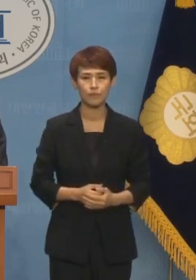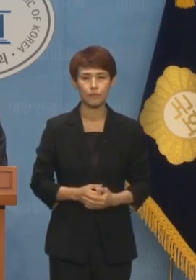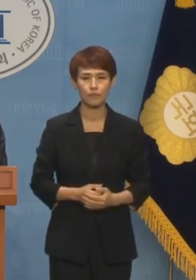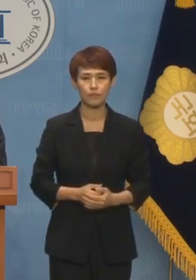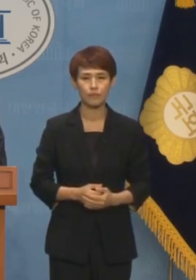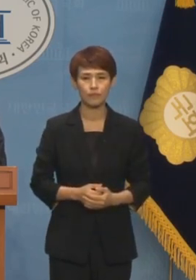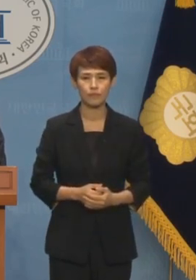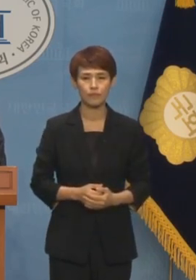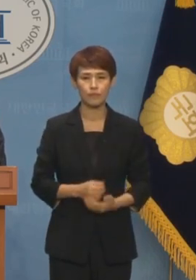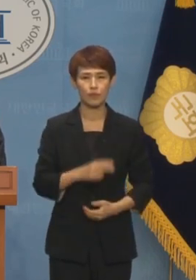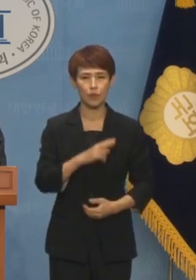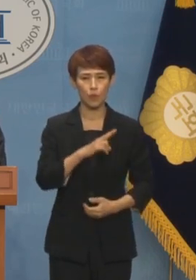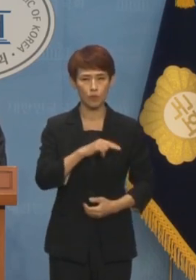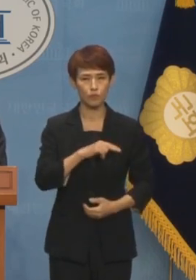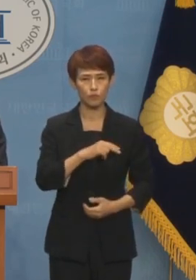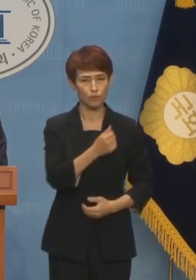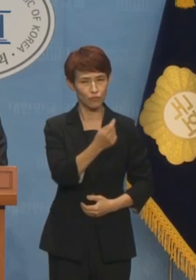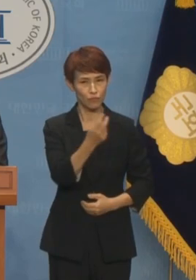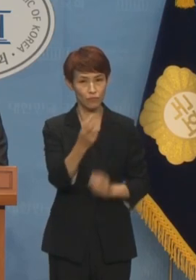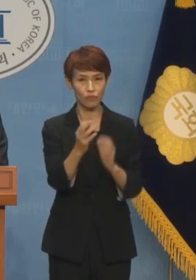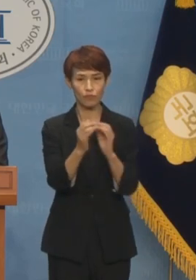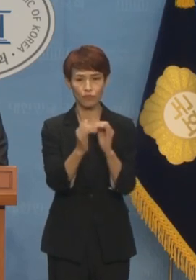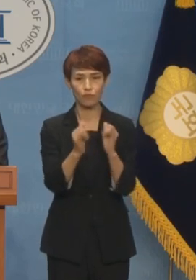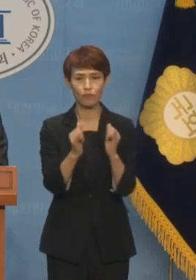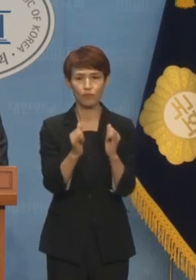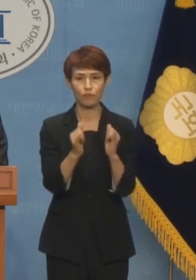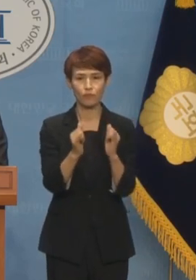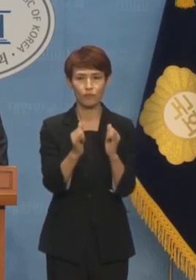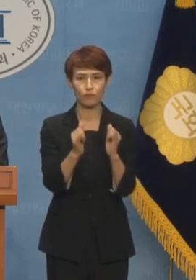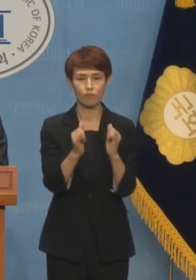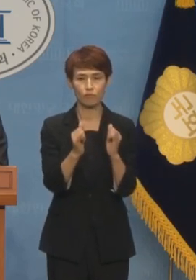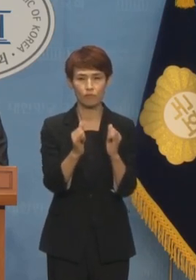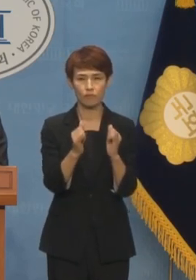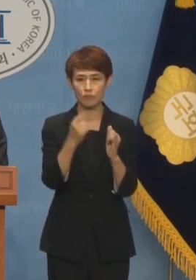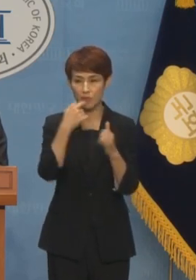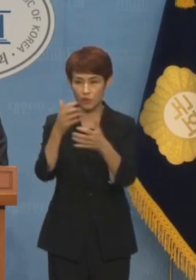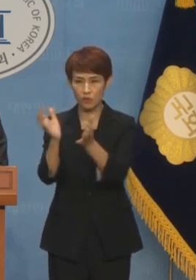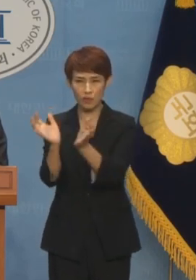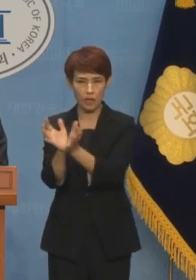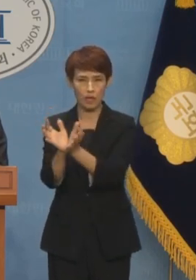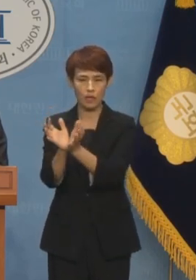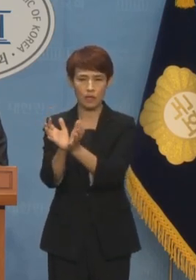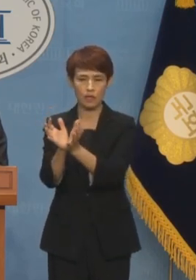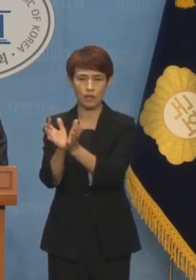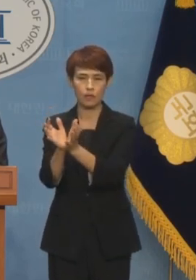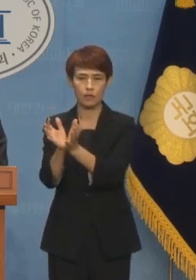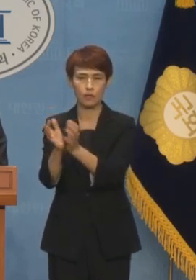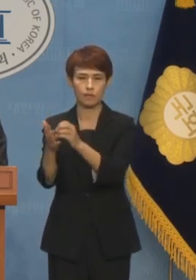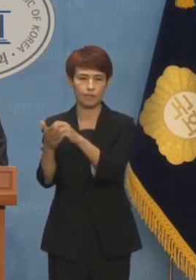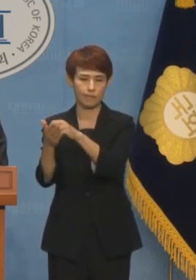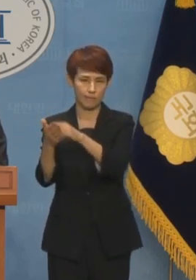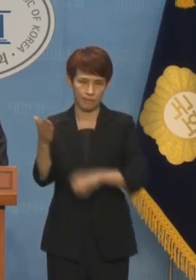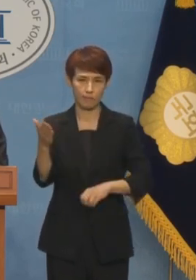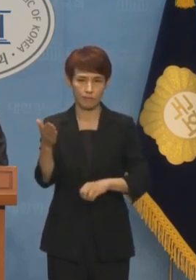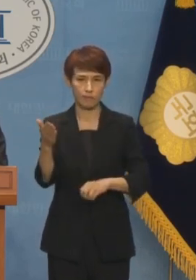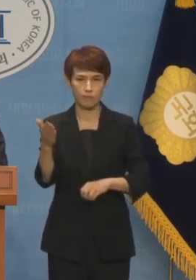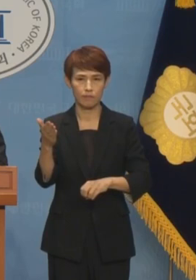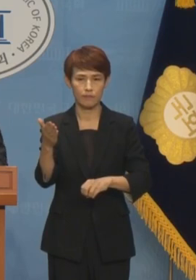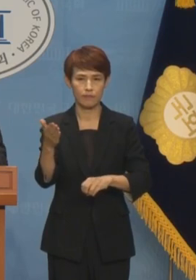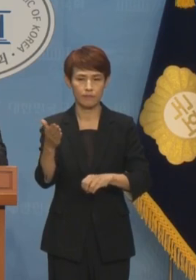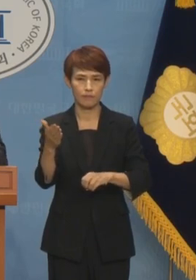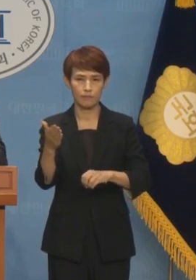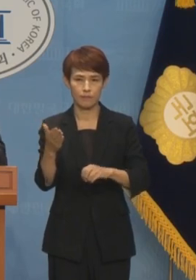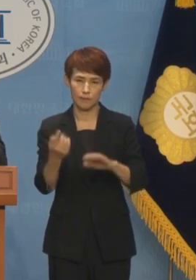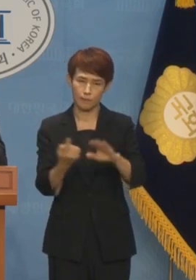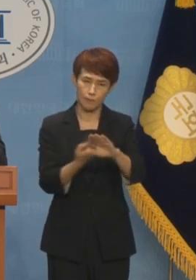등 원칙과 상식 의원이 민주당을 탈당하고 제3지대 정당을 만들겠다라고 하는